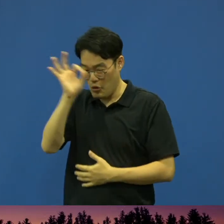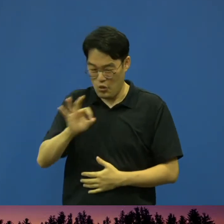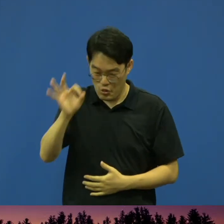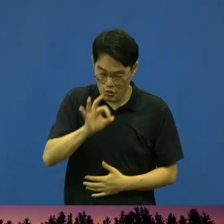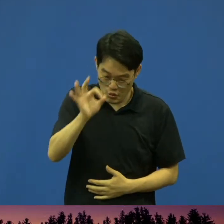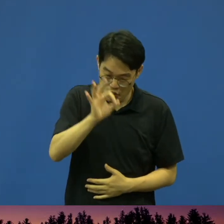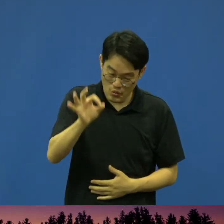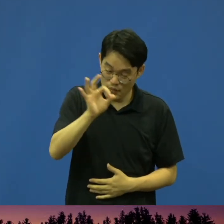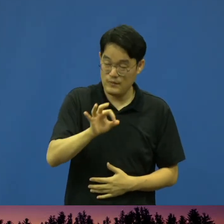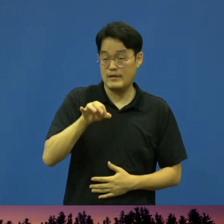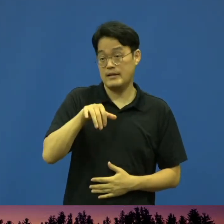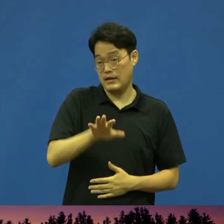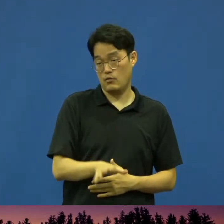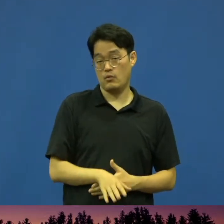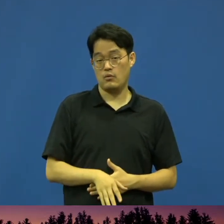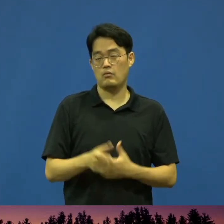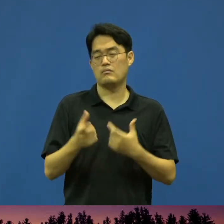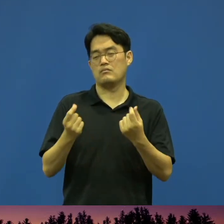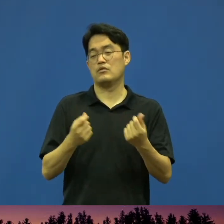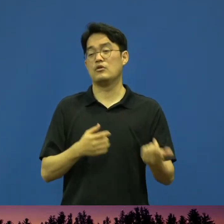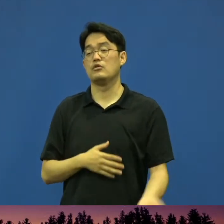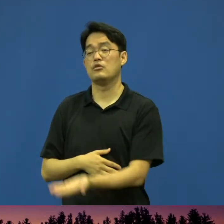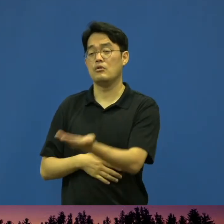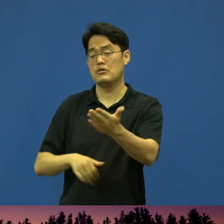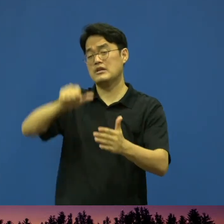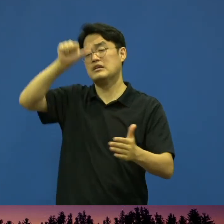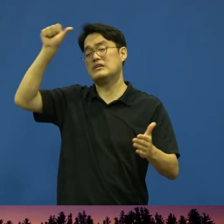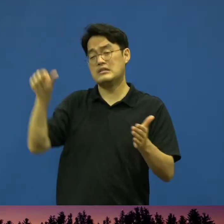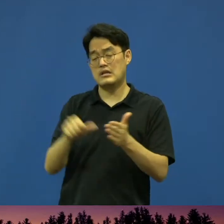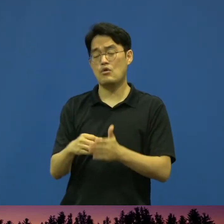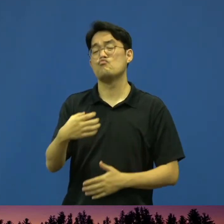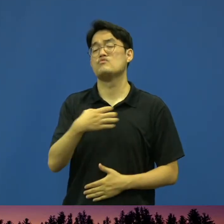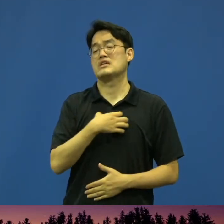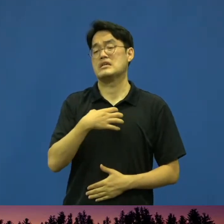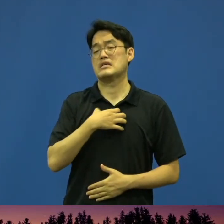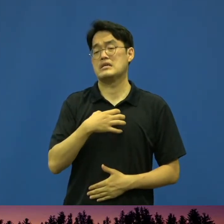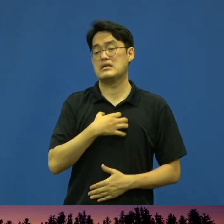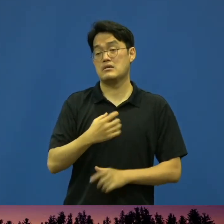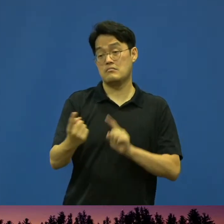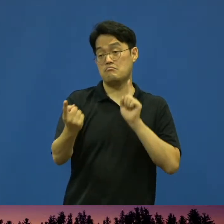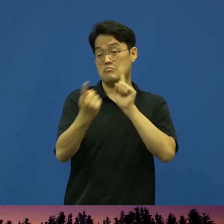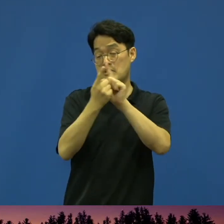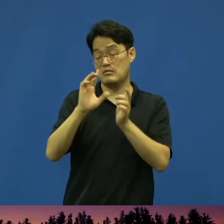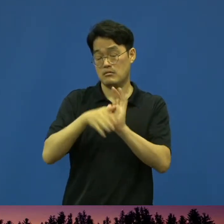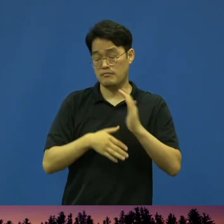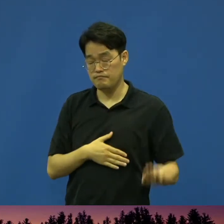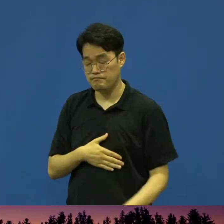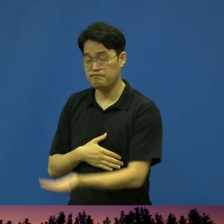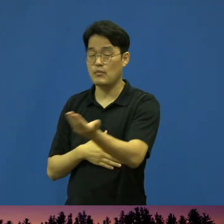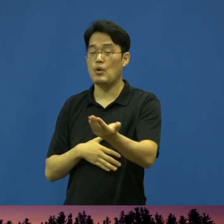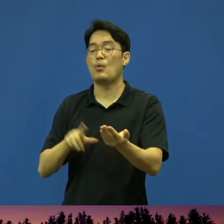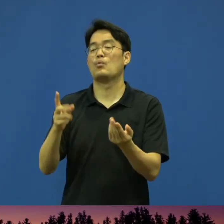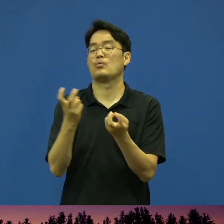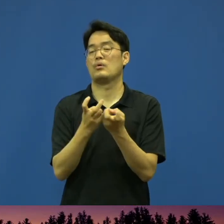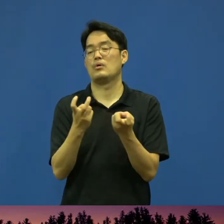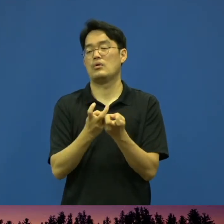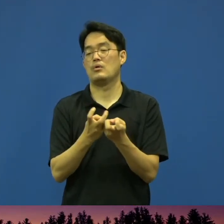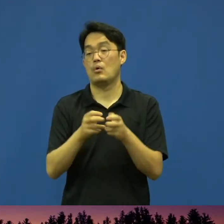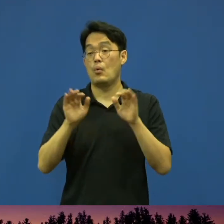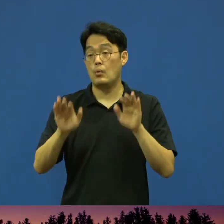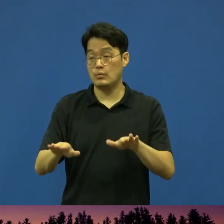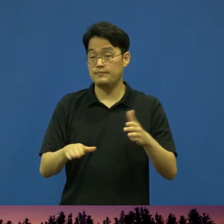여러분은 인생의 위기가 찾아올 때 어떻게 반응하십니까? 여러분 어떻게 반응하고 있습니까? 오늘도